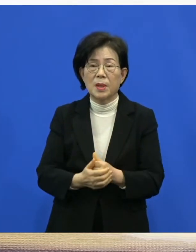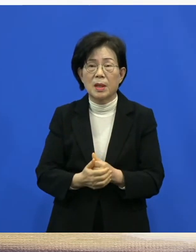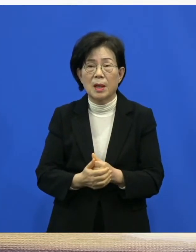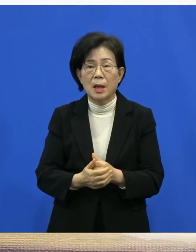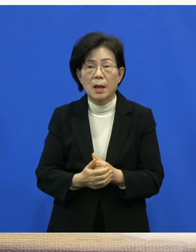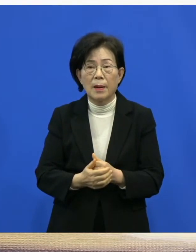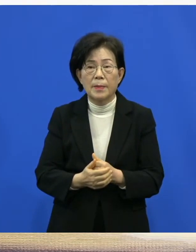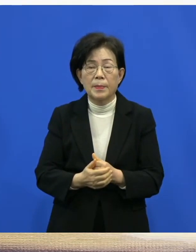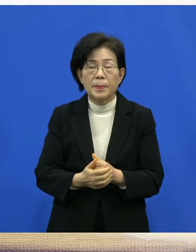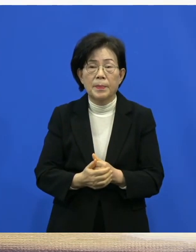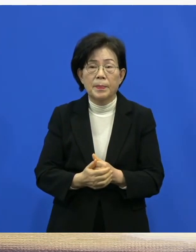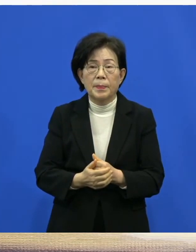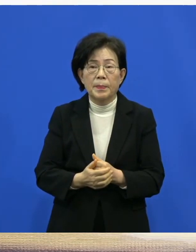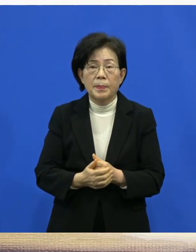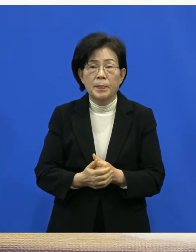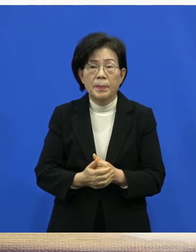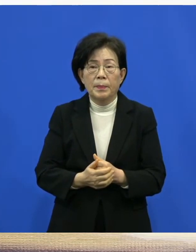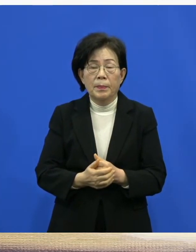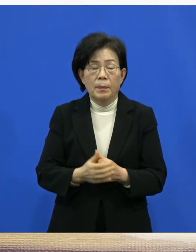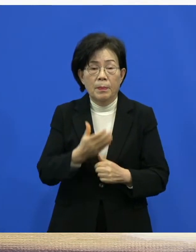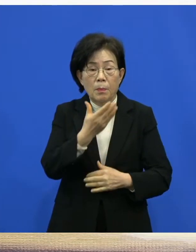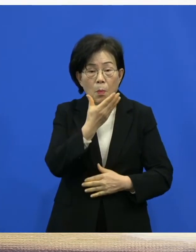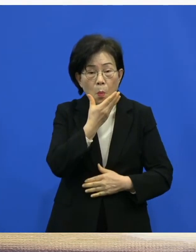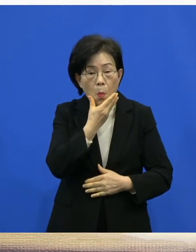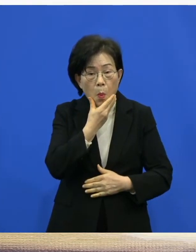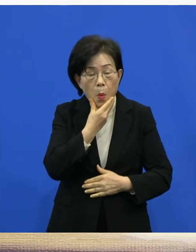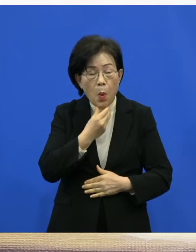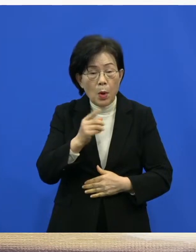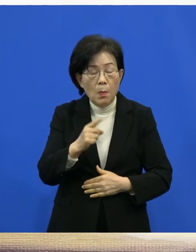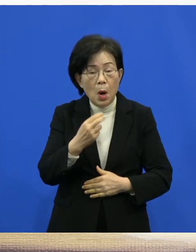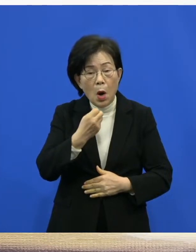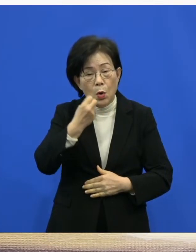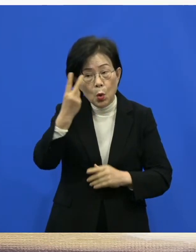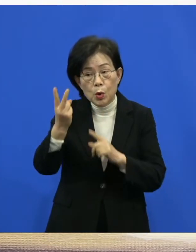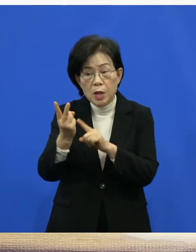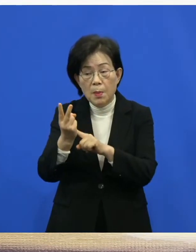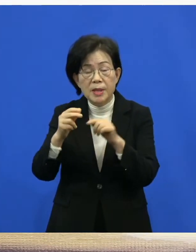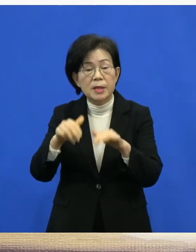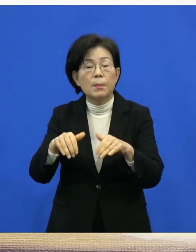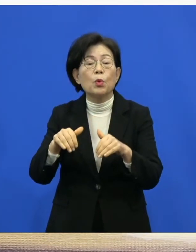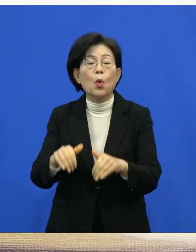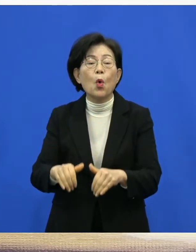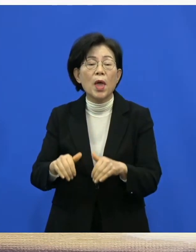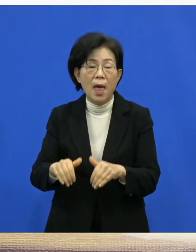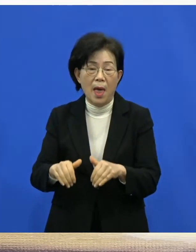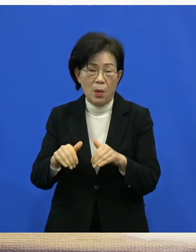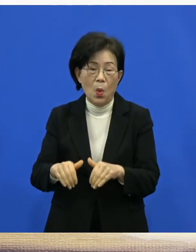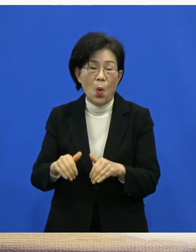여러분 보십시오. 자, 이게 어떻게 복이 흘러가는가. 요즘은 지금 노예예요.